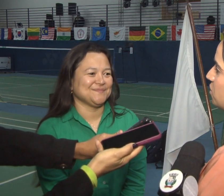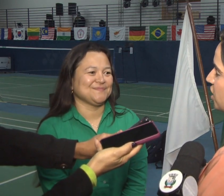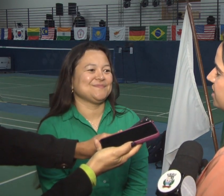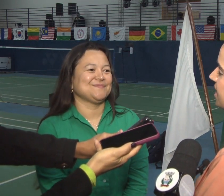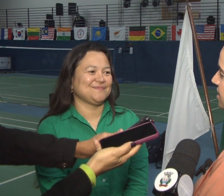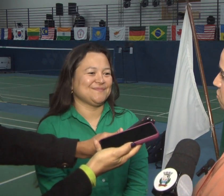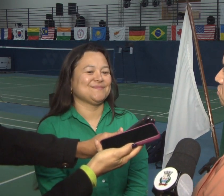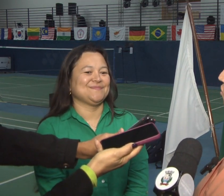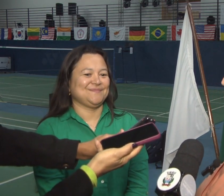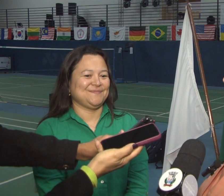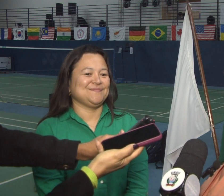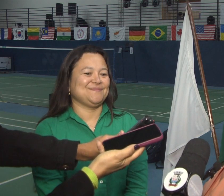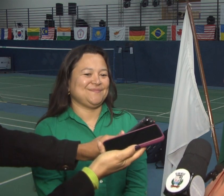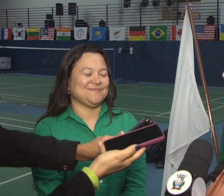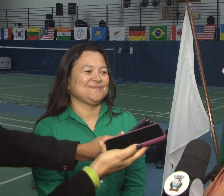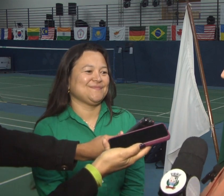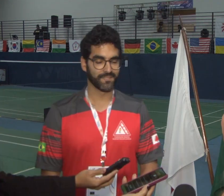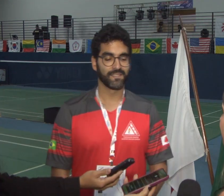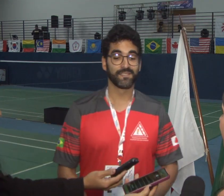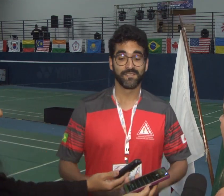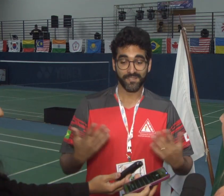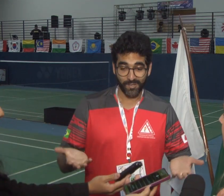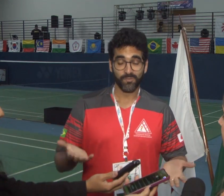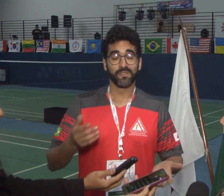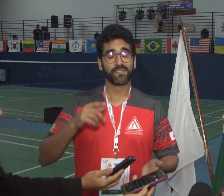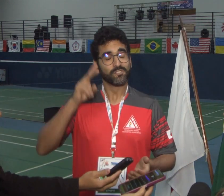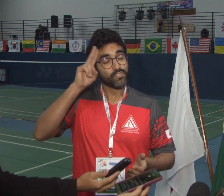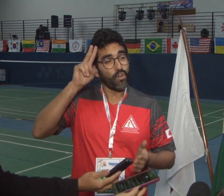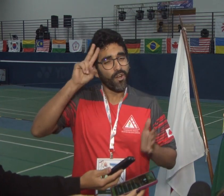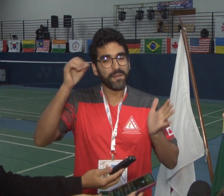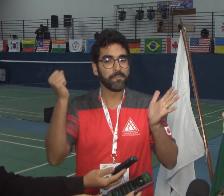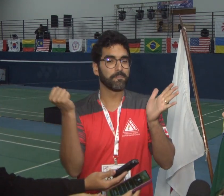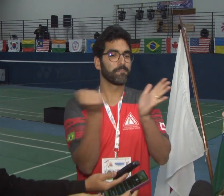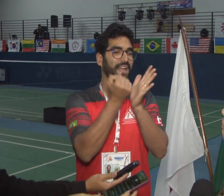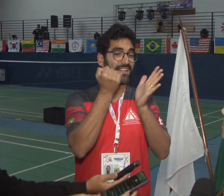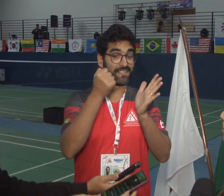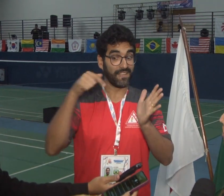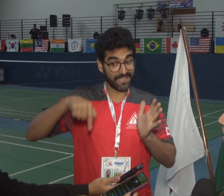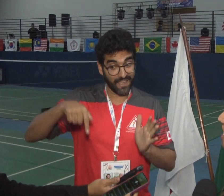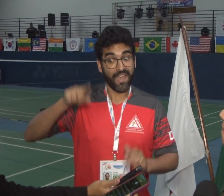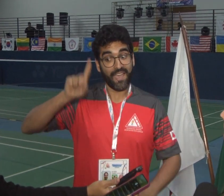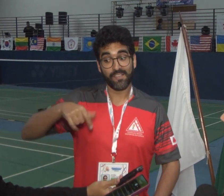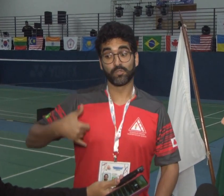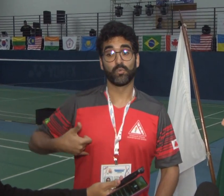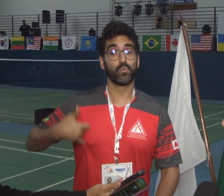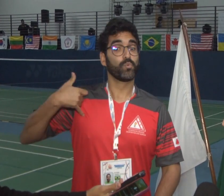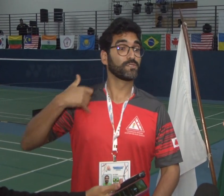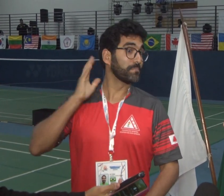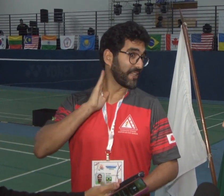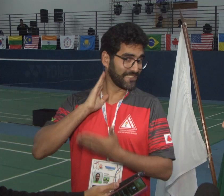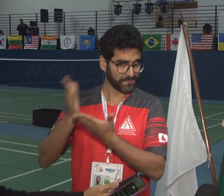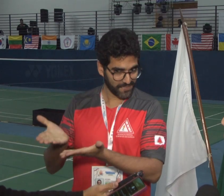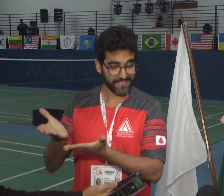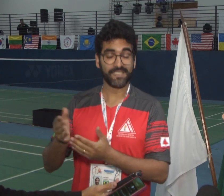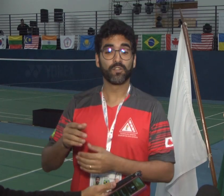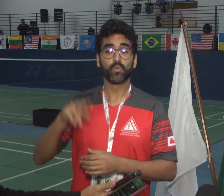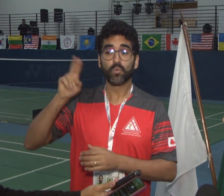hoje é a realização de um sonho do Gabriel. Então, é uma história na marca da nossa cidade, isso me traz muito